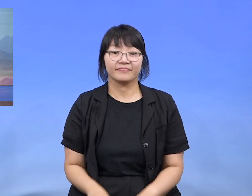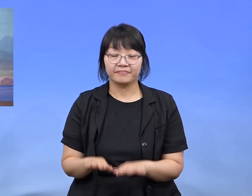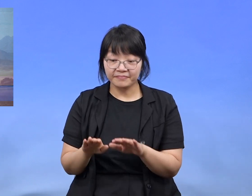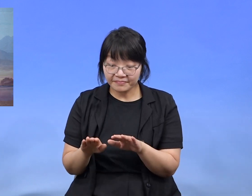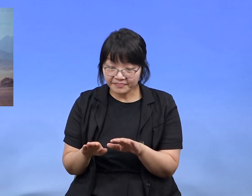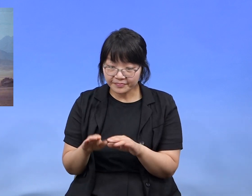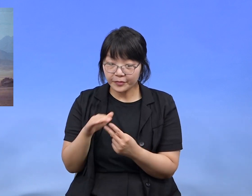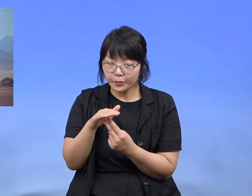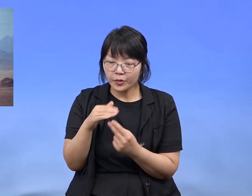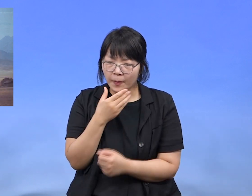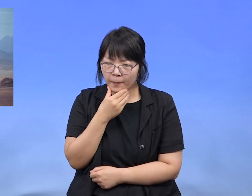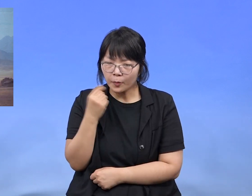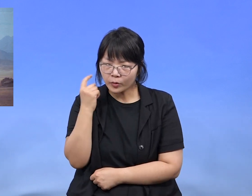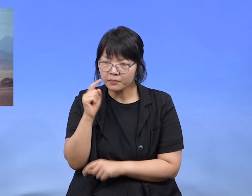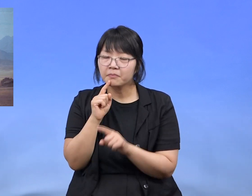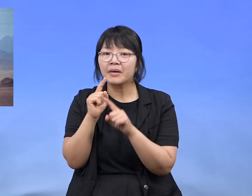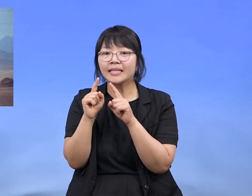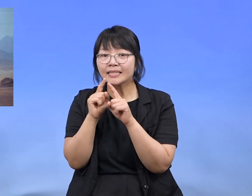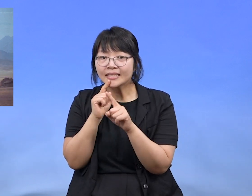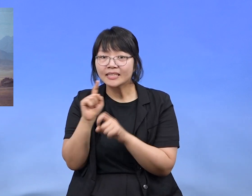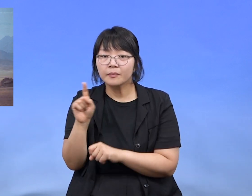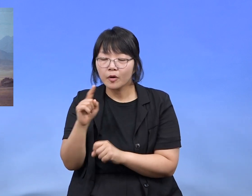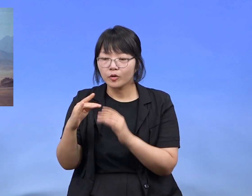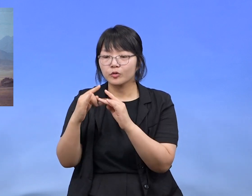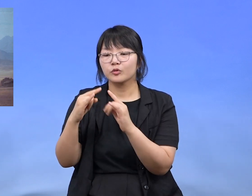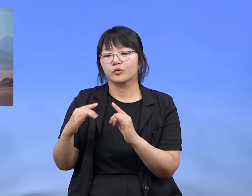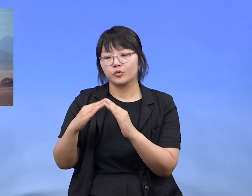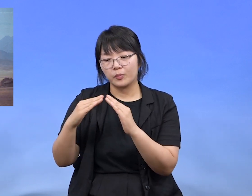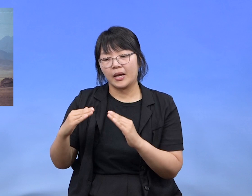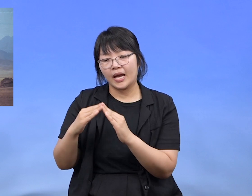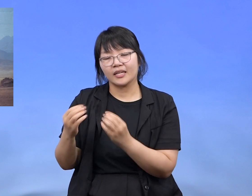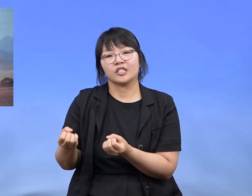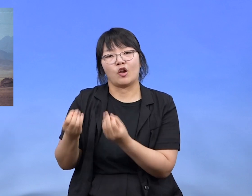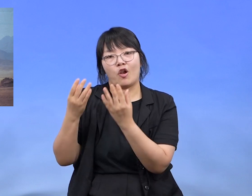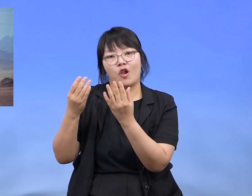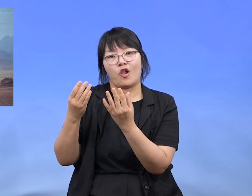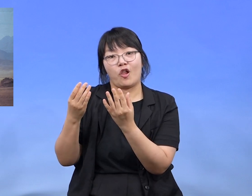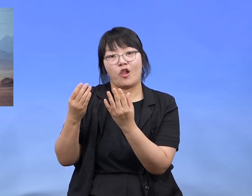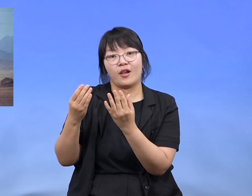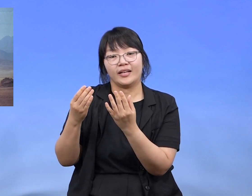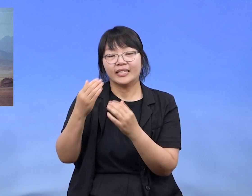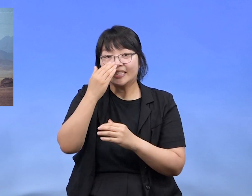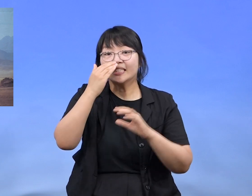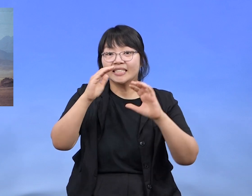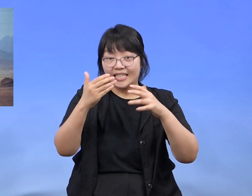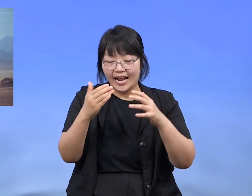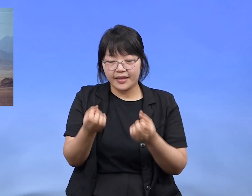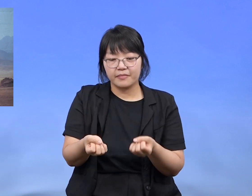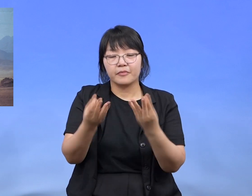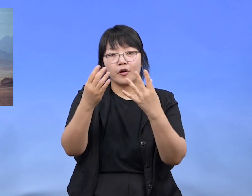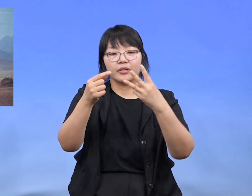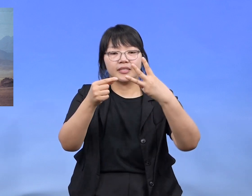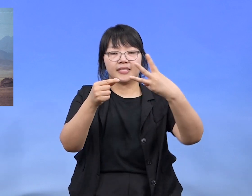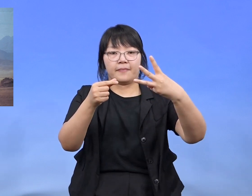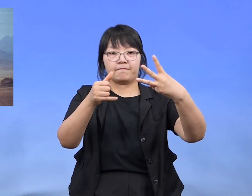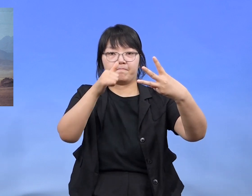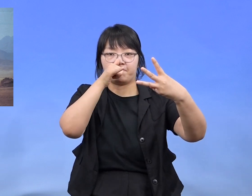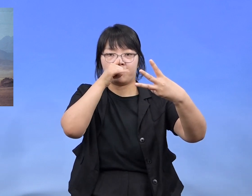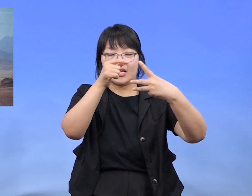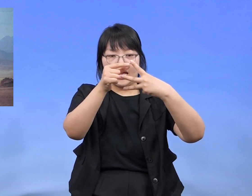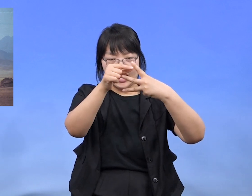말씀은 예수님이 초막절에 주신 말씀이에요. 자, 이스라엘의 3대 명절 절기 중에